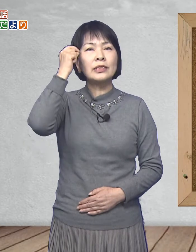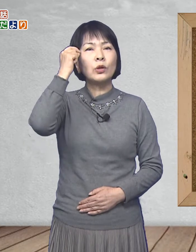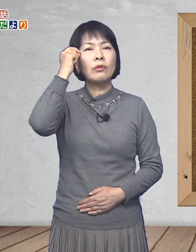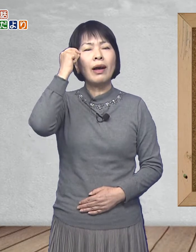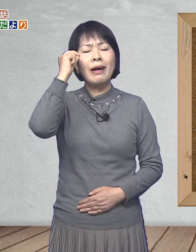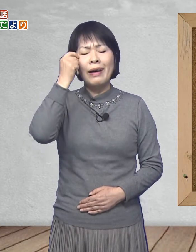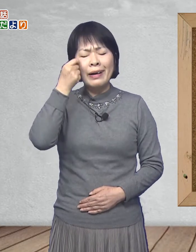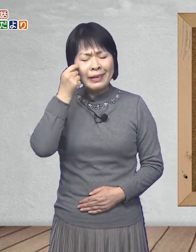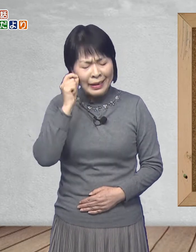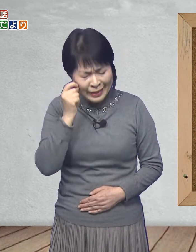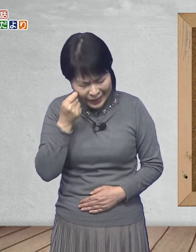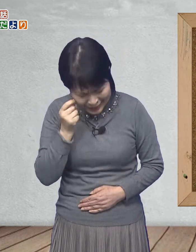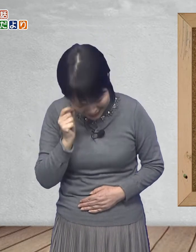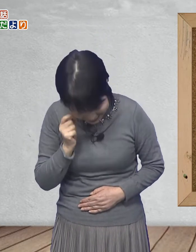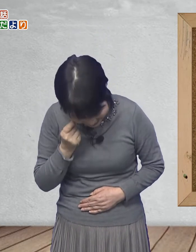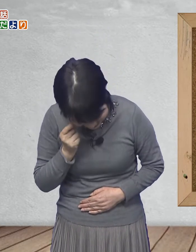時は悲しい